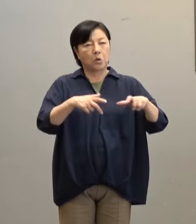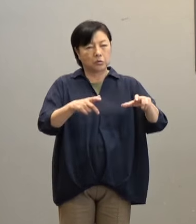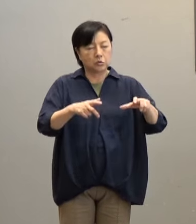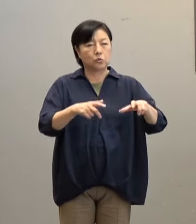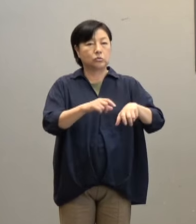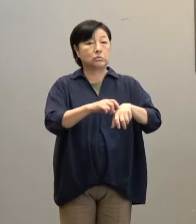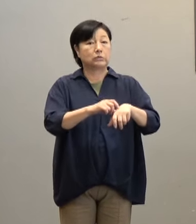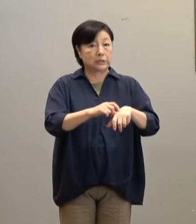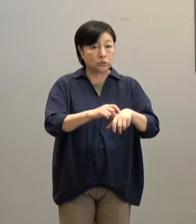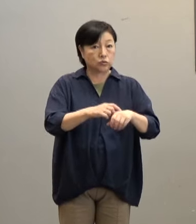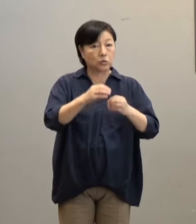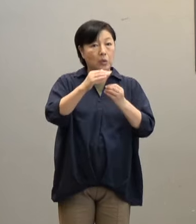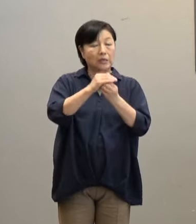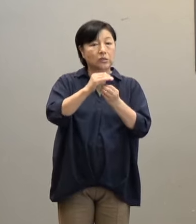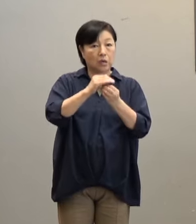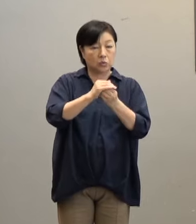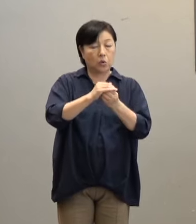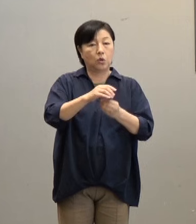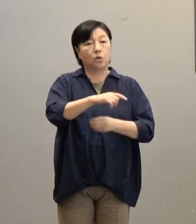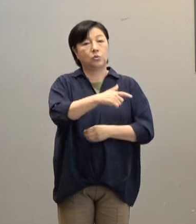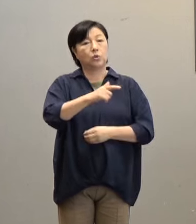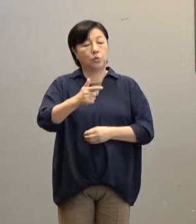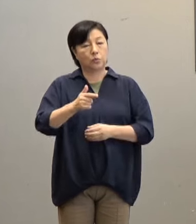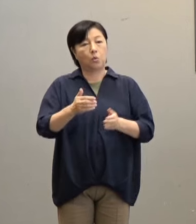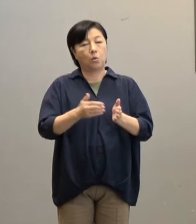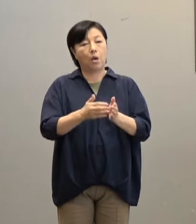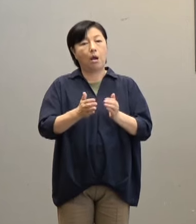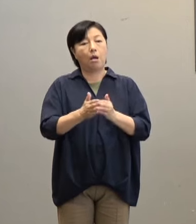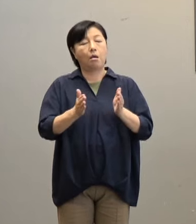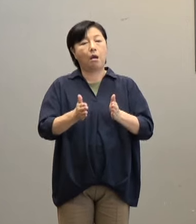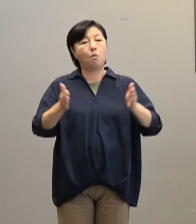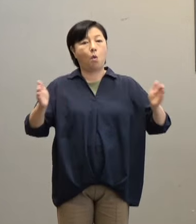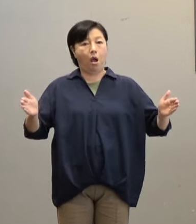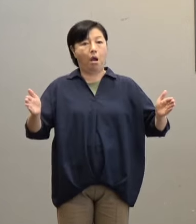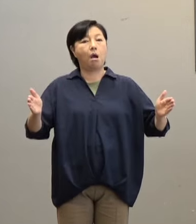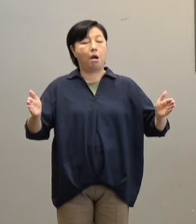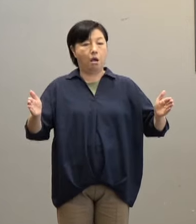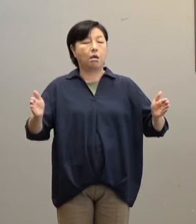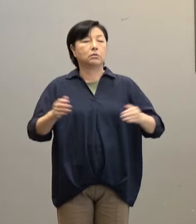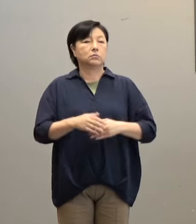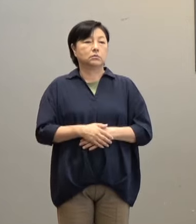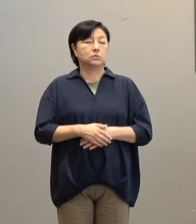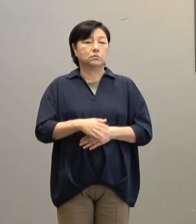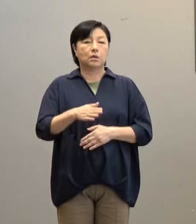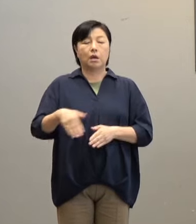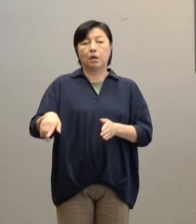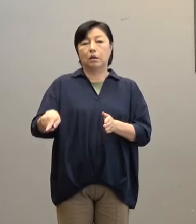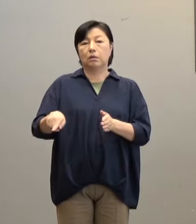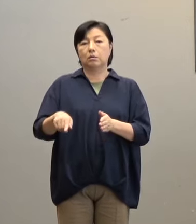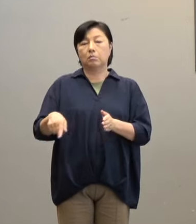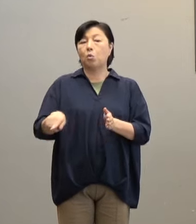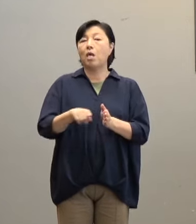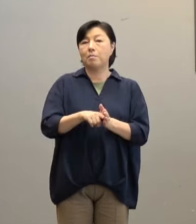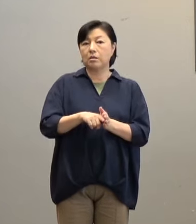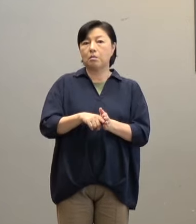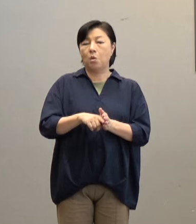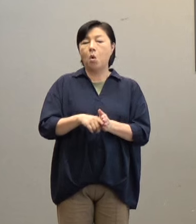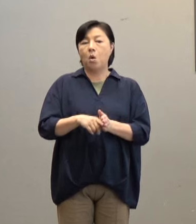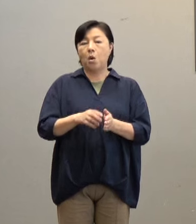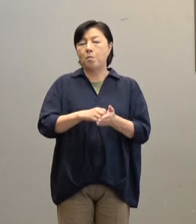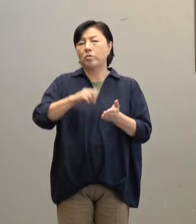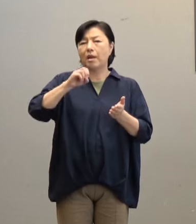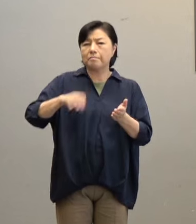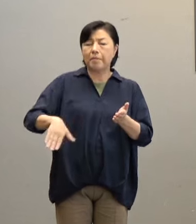類、コシ油、こうした部分がですね緩和されるというふうに聞いておりますので、まあ、我々これまでも規制撤廃を求めてまいりましたので